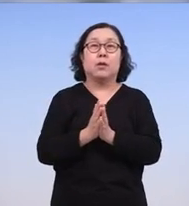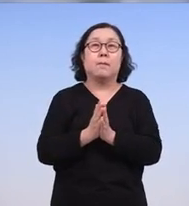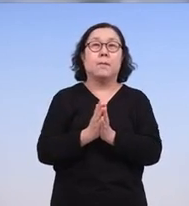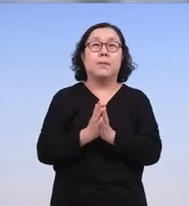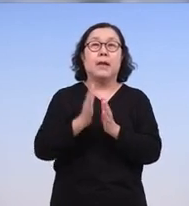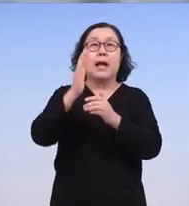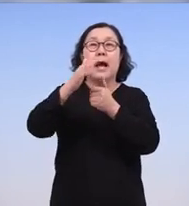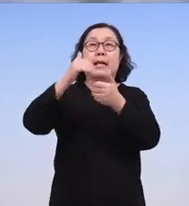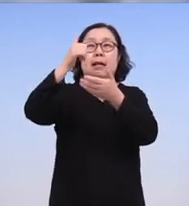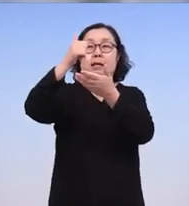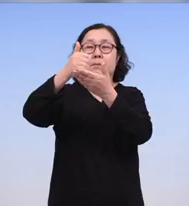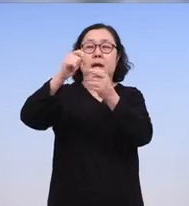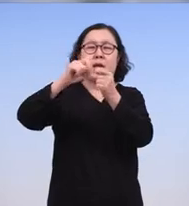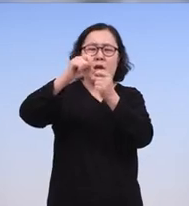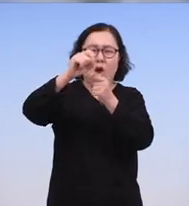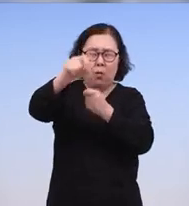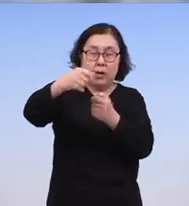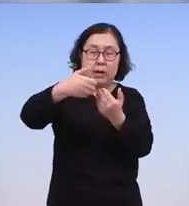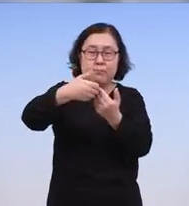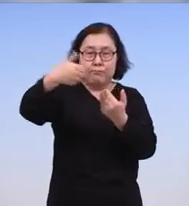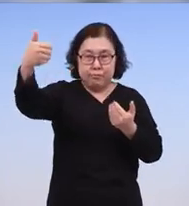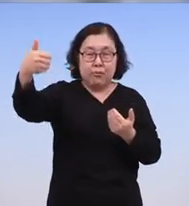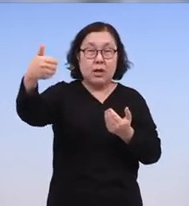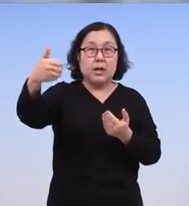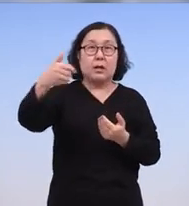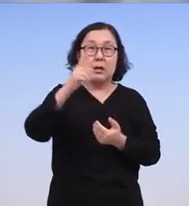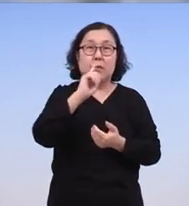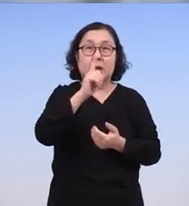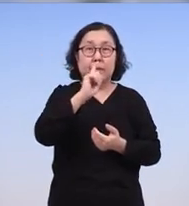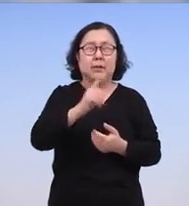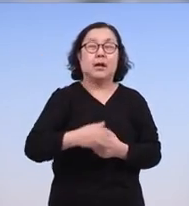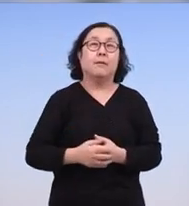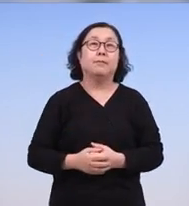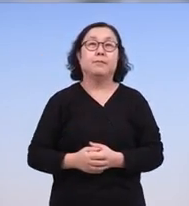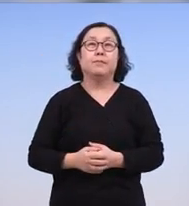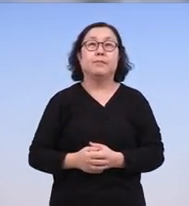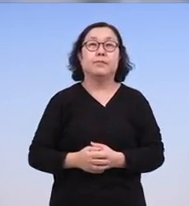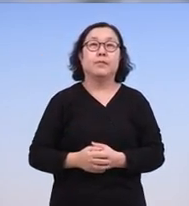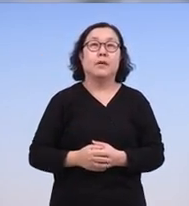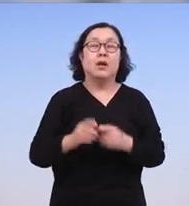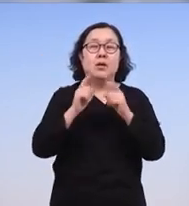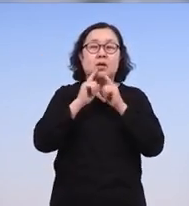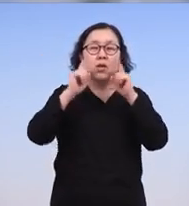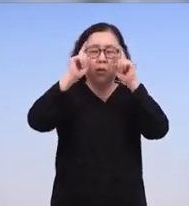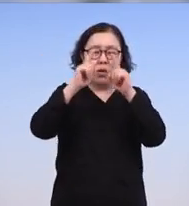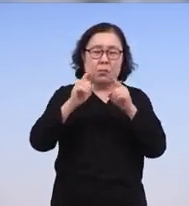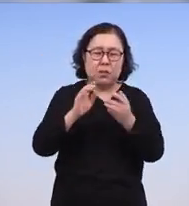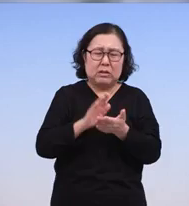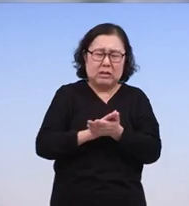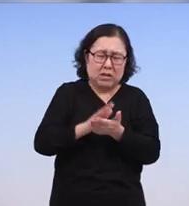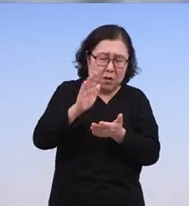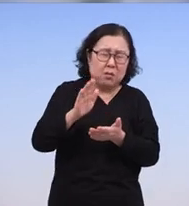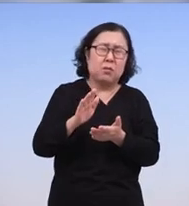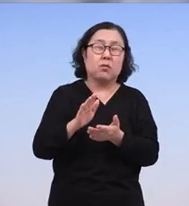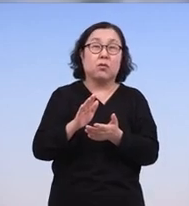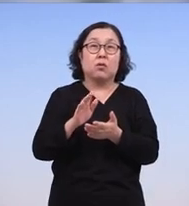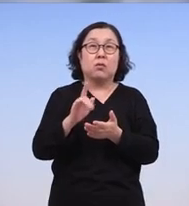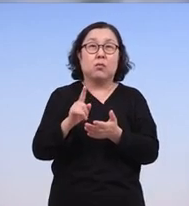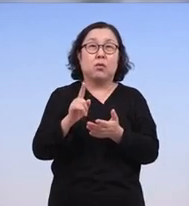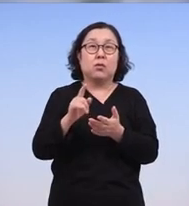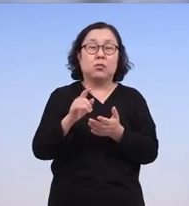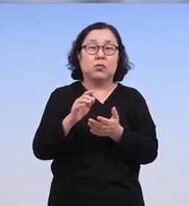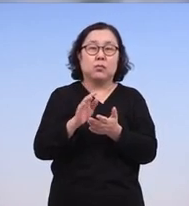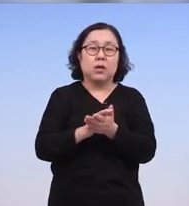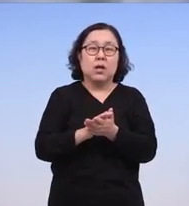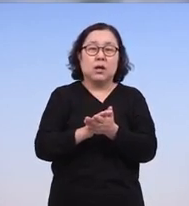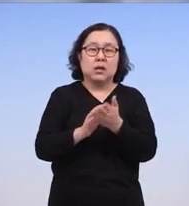것은 한마디로 말하면 하나님과의 영원한 분리를 의미하는 겁니다. 뭐 지옥이 막 뜨거워서 뭐 이런